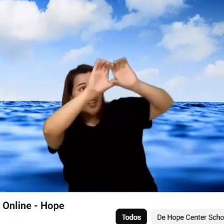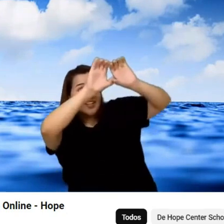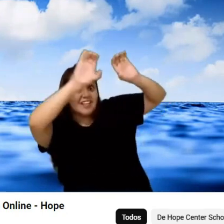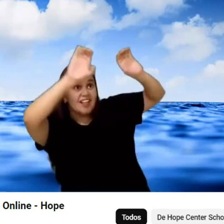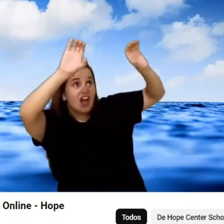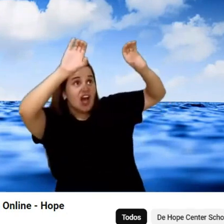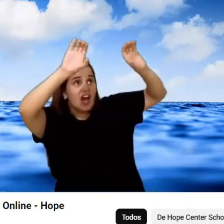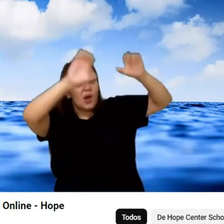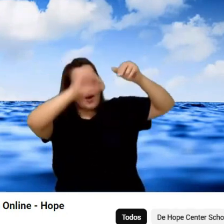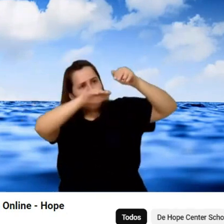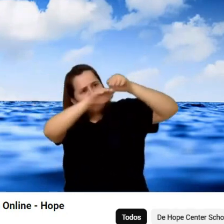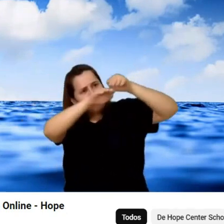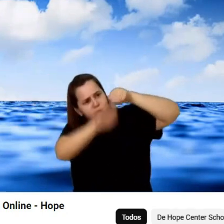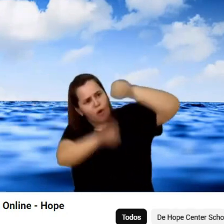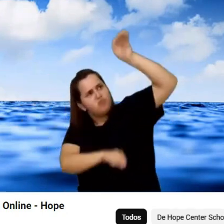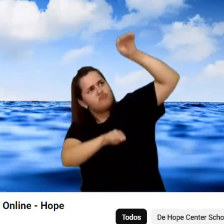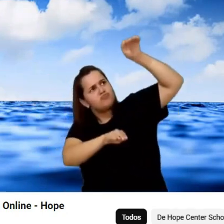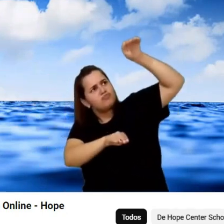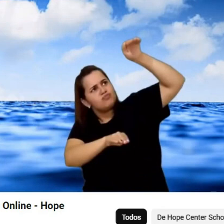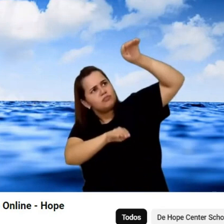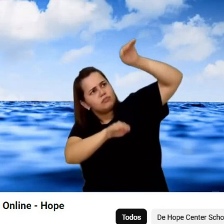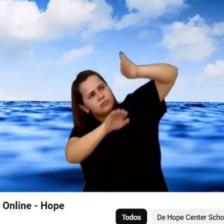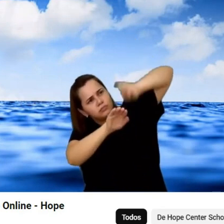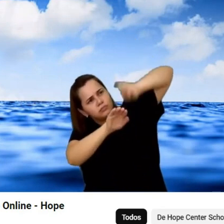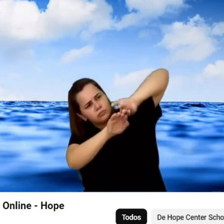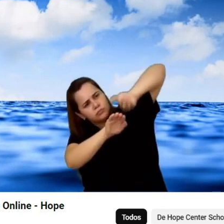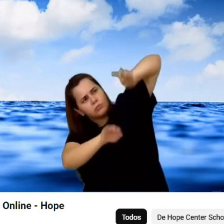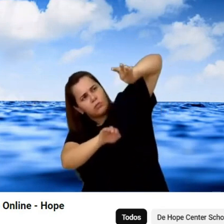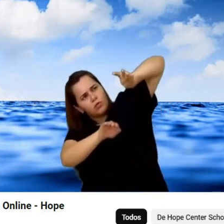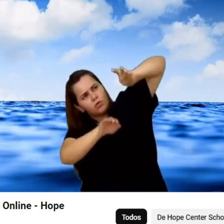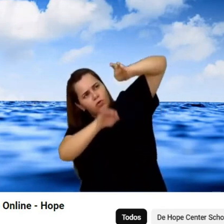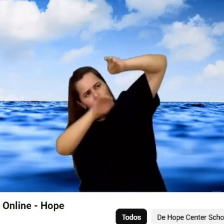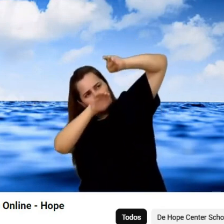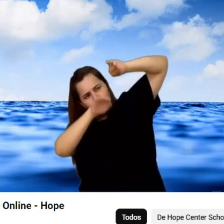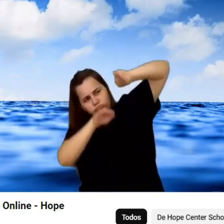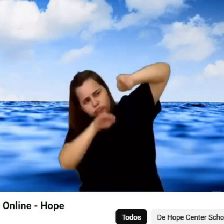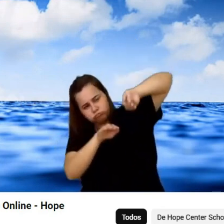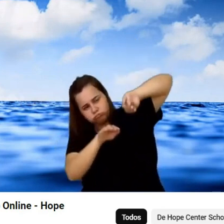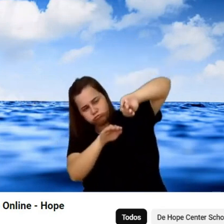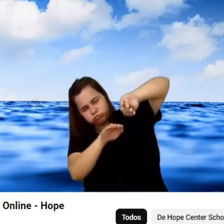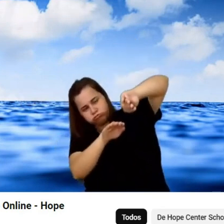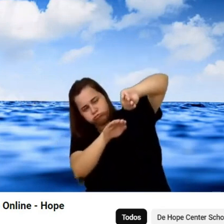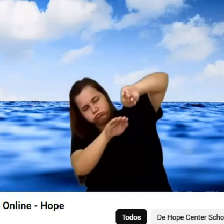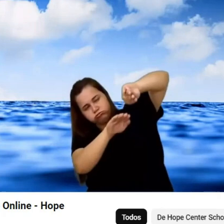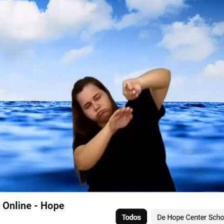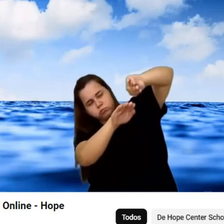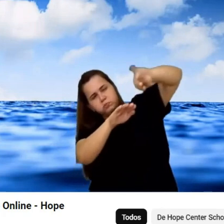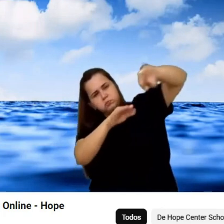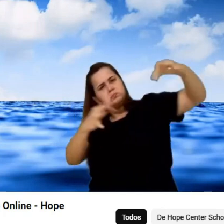bom. Então, ele fez o céu, separando, né, a expansão do céu